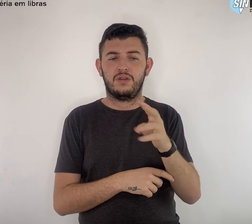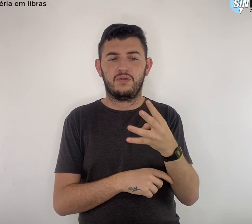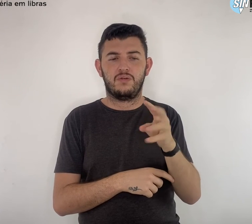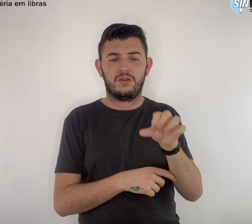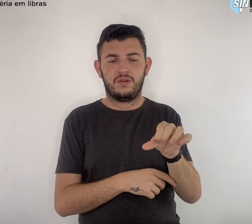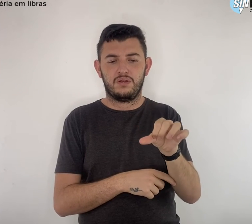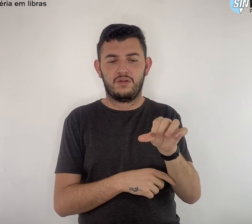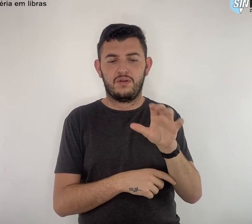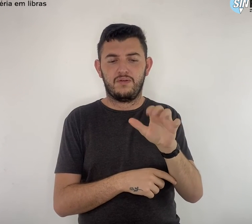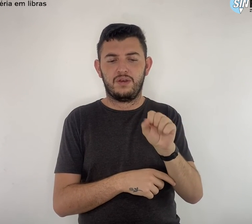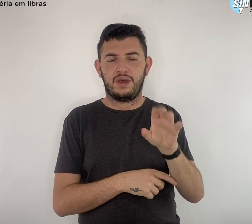16.549 casos,